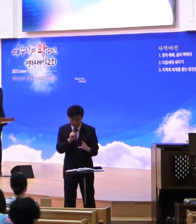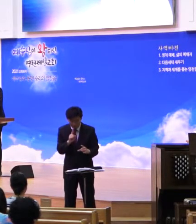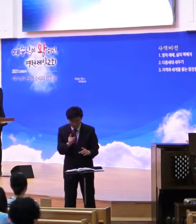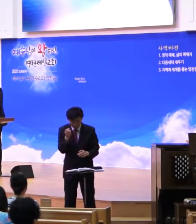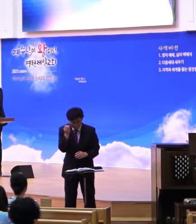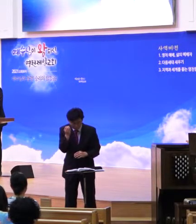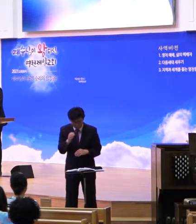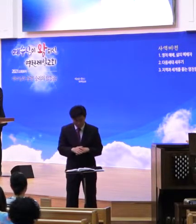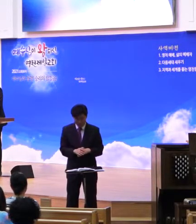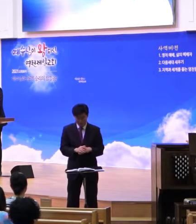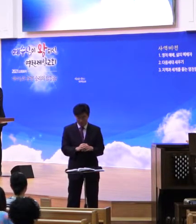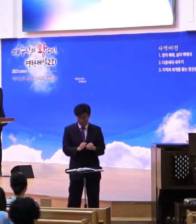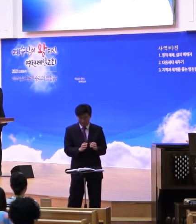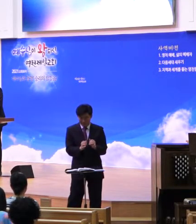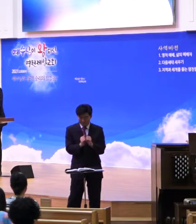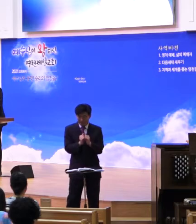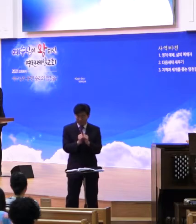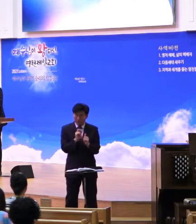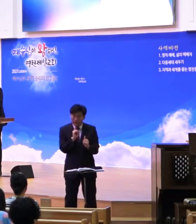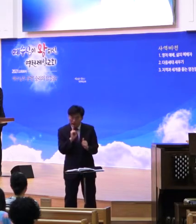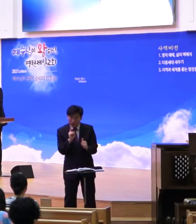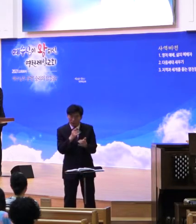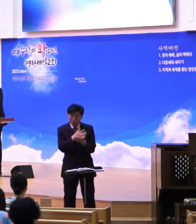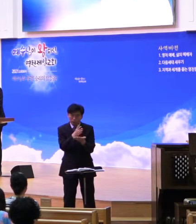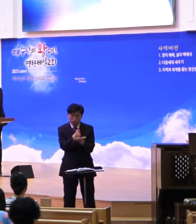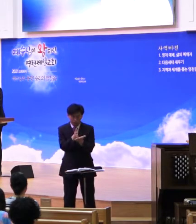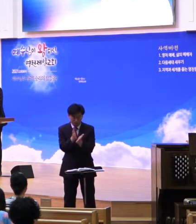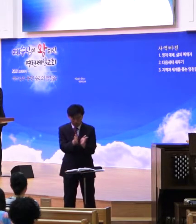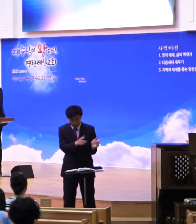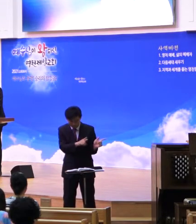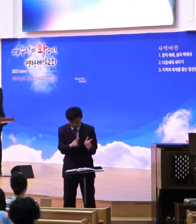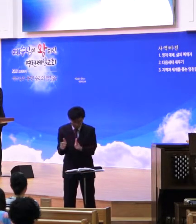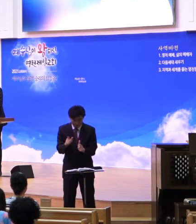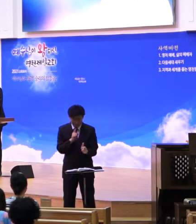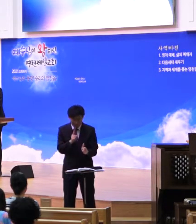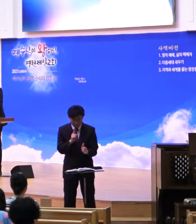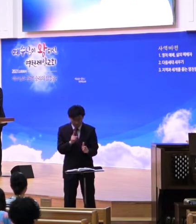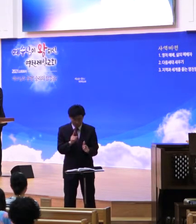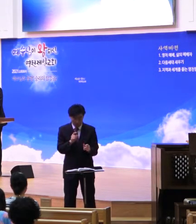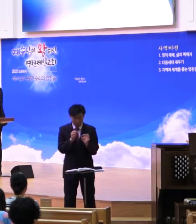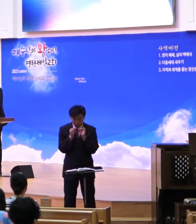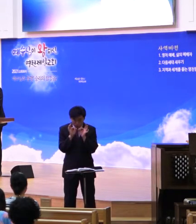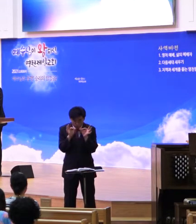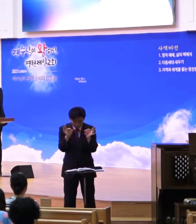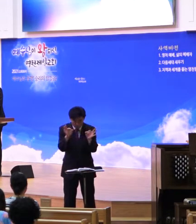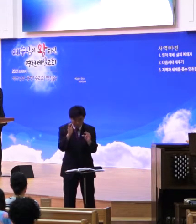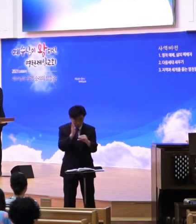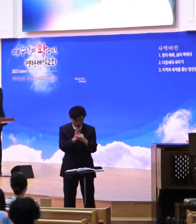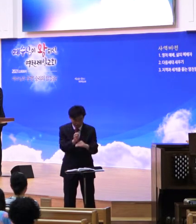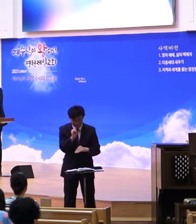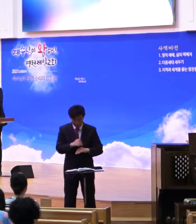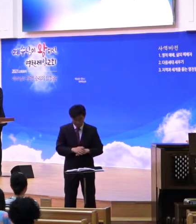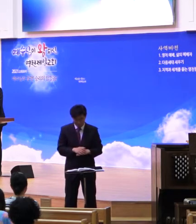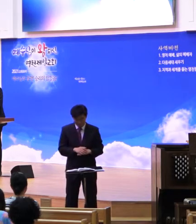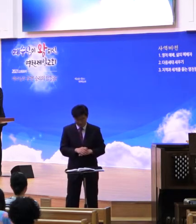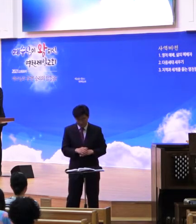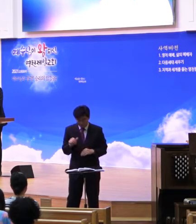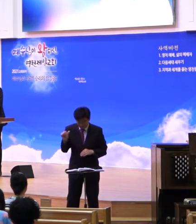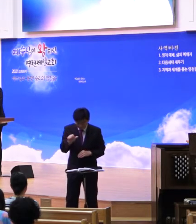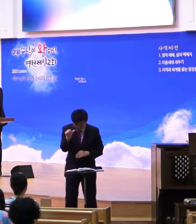바데인과 메데인과 엘람인과 또 메소포다미아와 유다와 갑바도기아, 본도와